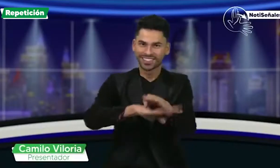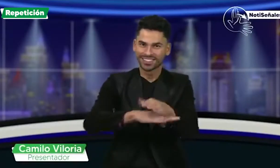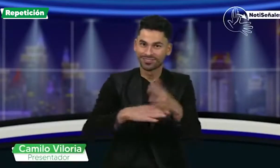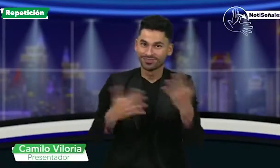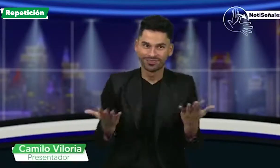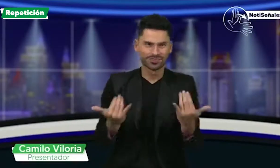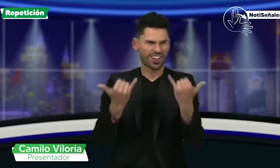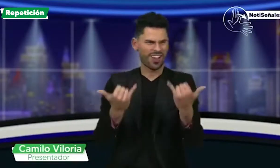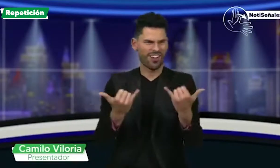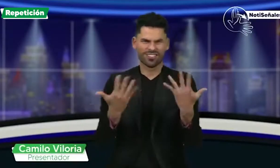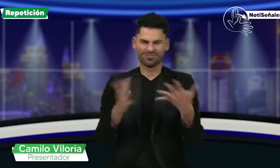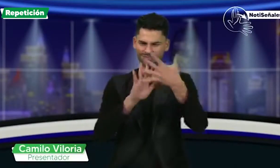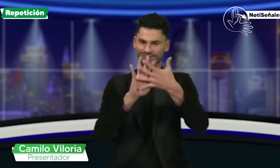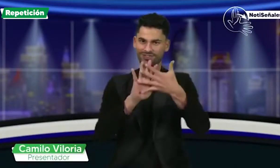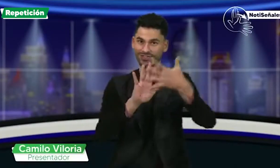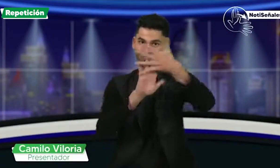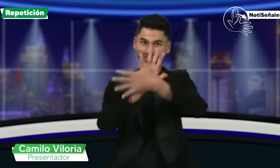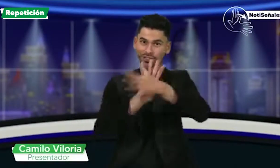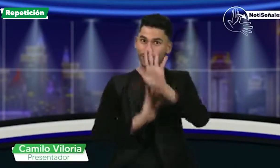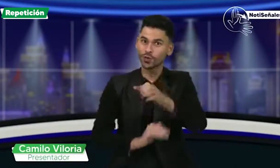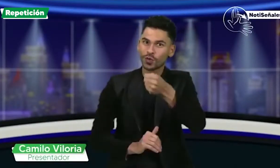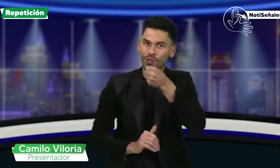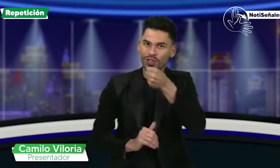Hola Buenas tardes